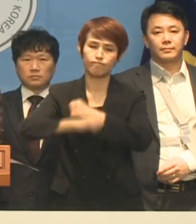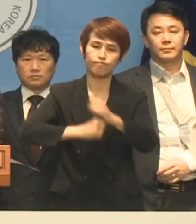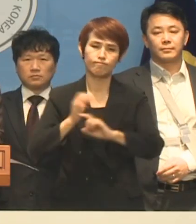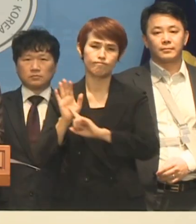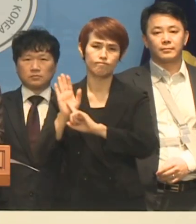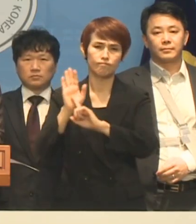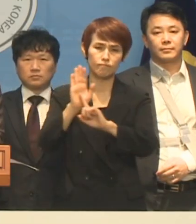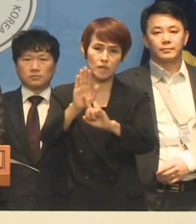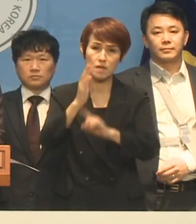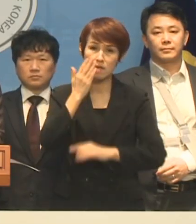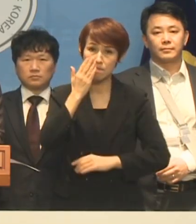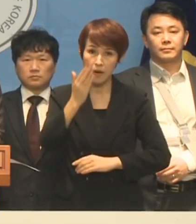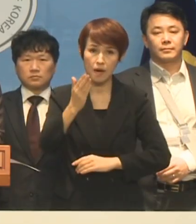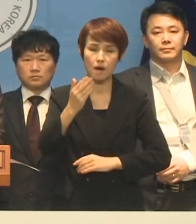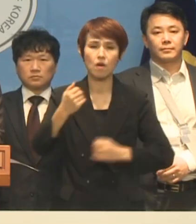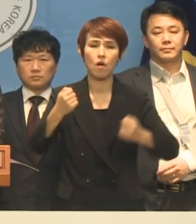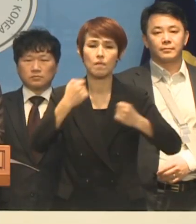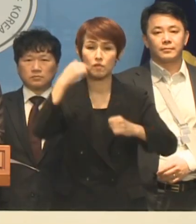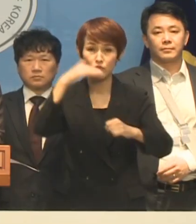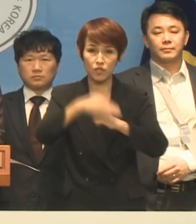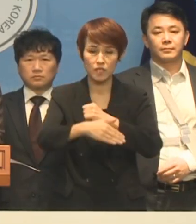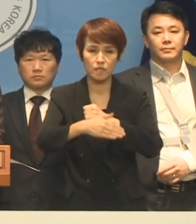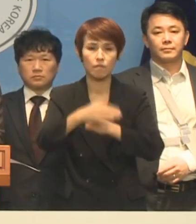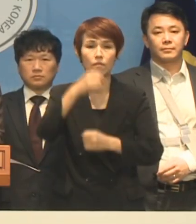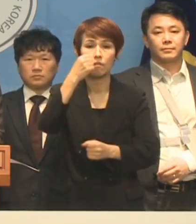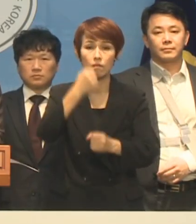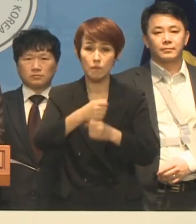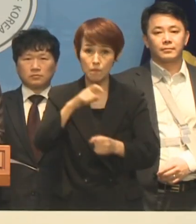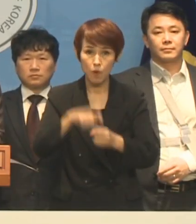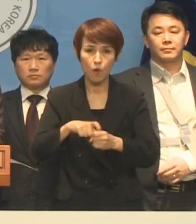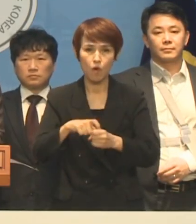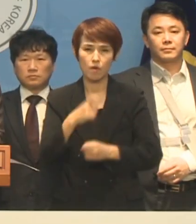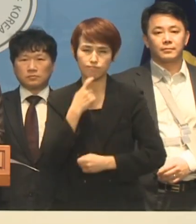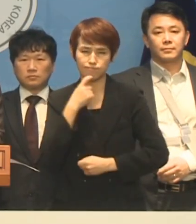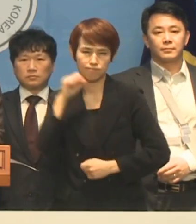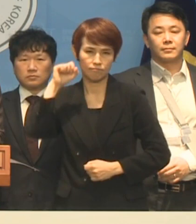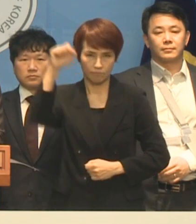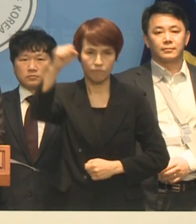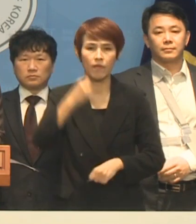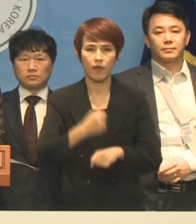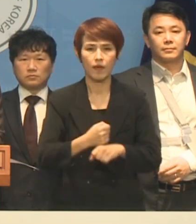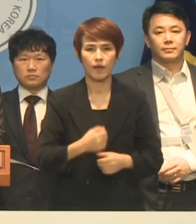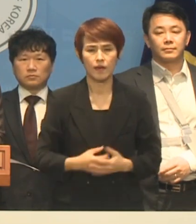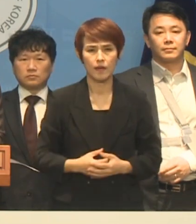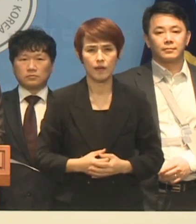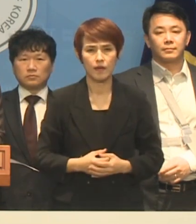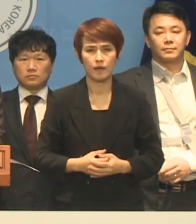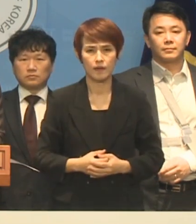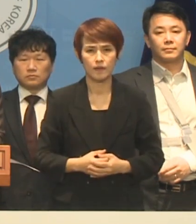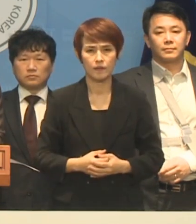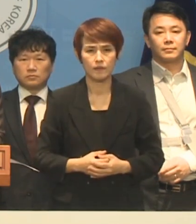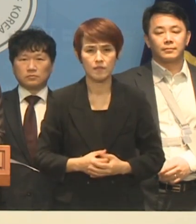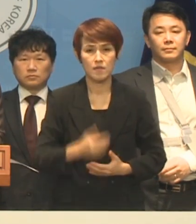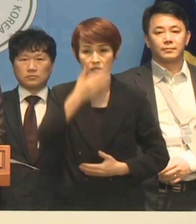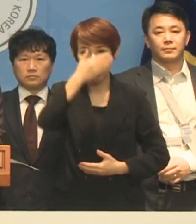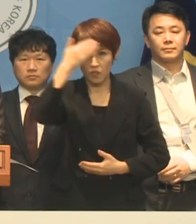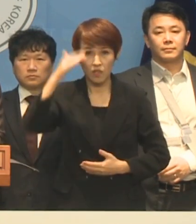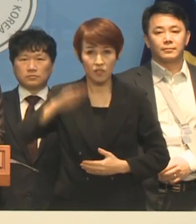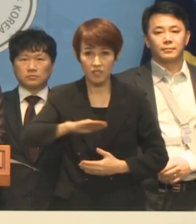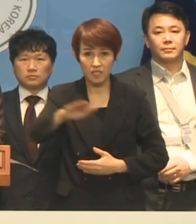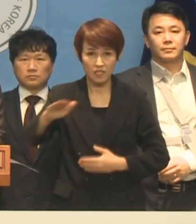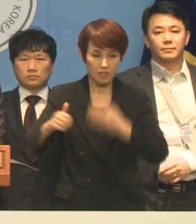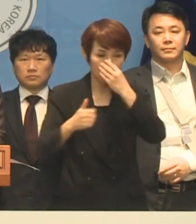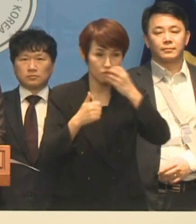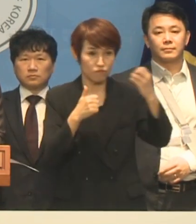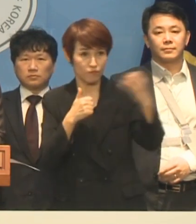수 있는 건강한 민주주의를 지키기 위해 끝까지 싸울 것입니다. 또한 청년들을